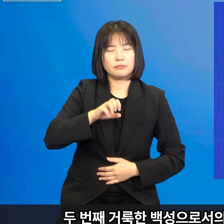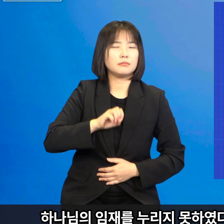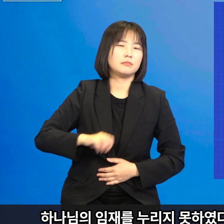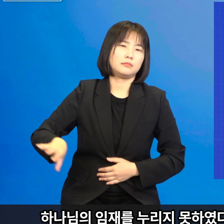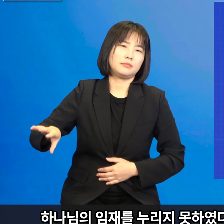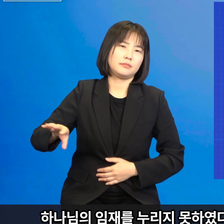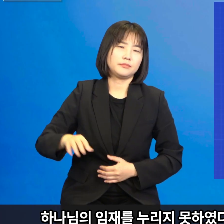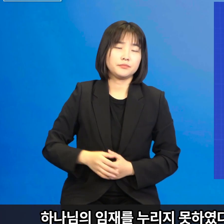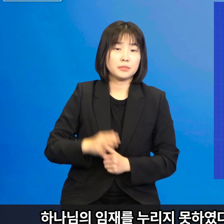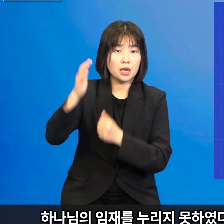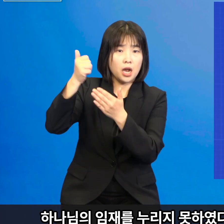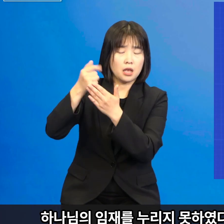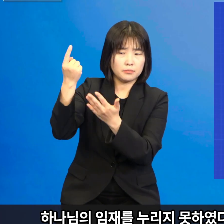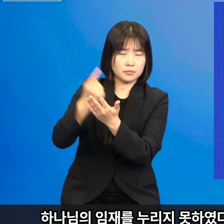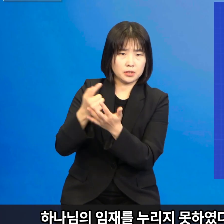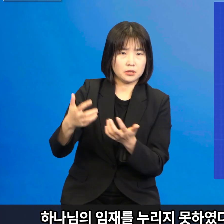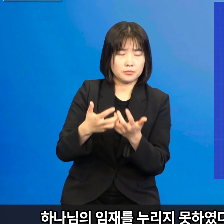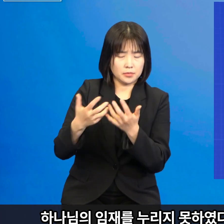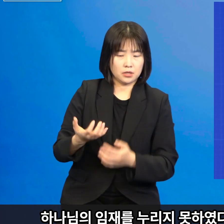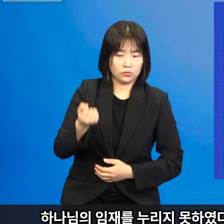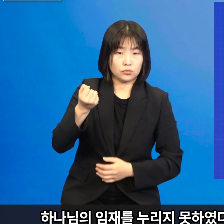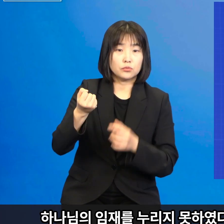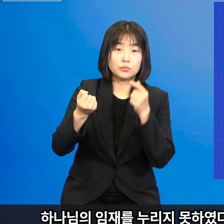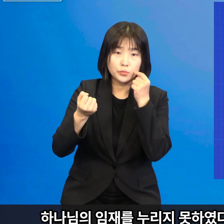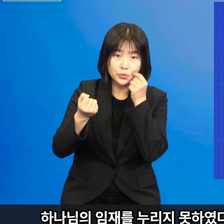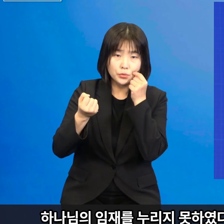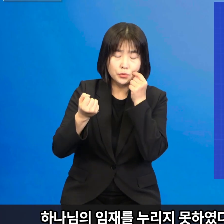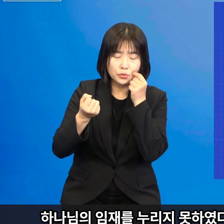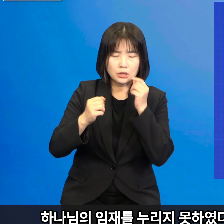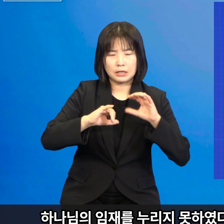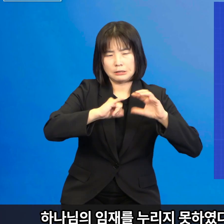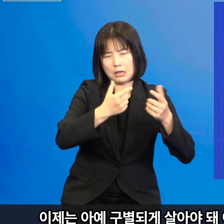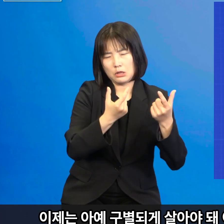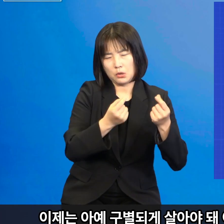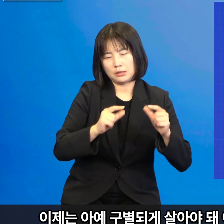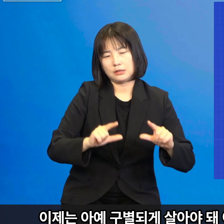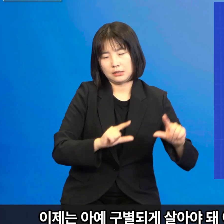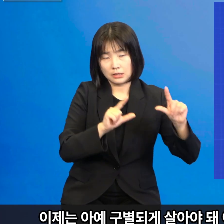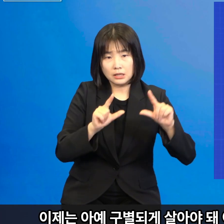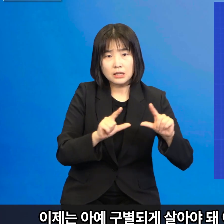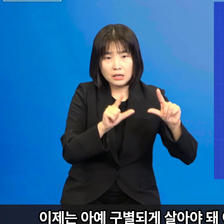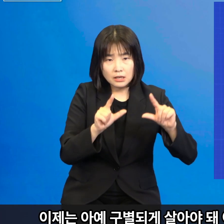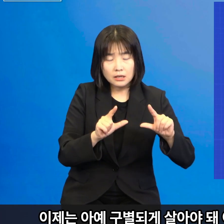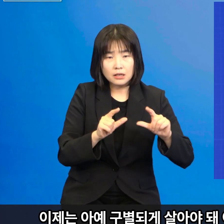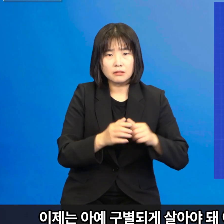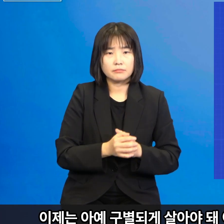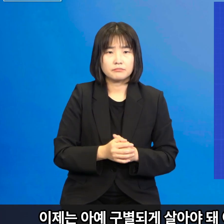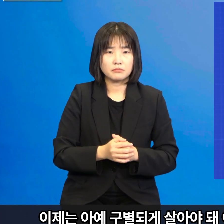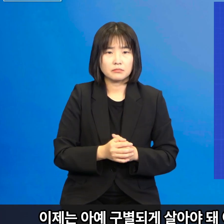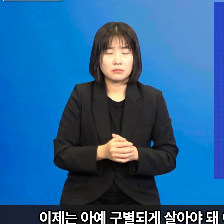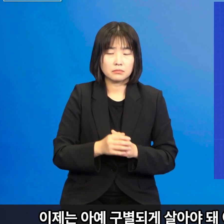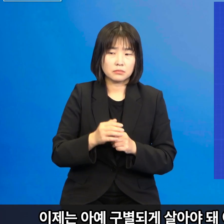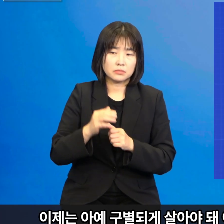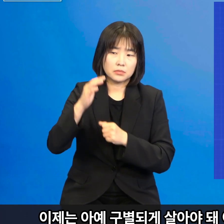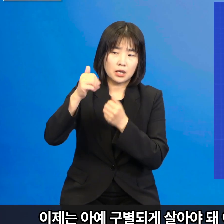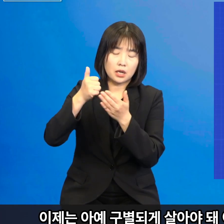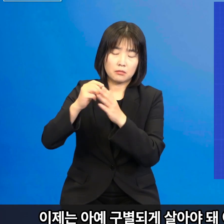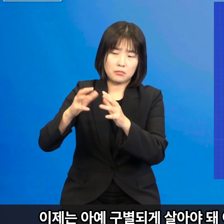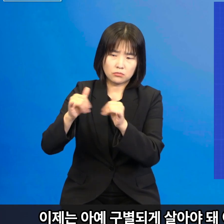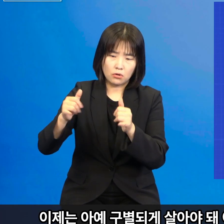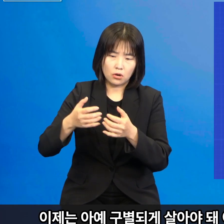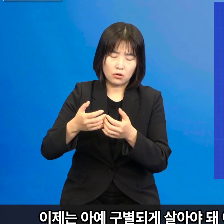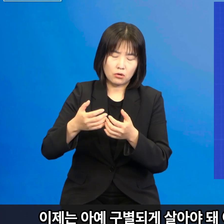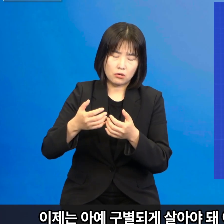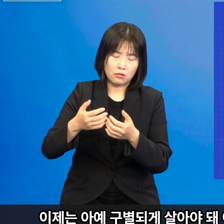됩니다. 하나님의 임재를 누리지 못하다 보니, 세상과 똑같이 살다 보니까 이제는 아예 구별되게 살아야 돼, 이거